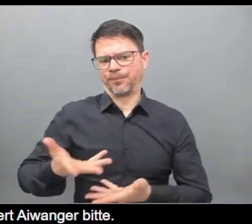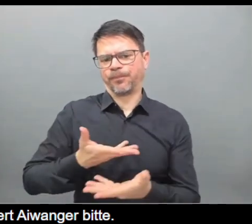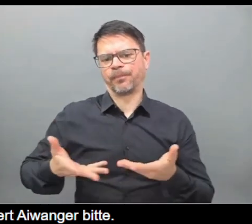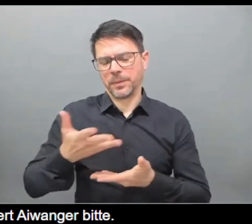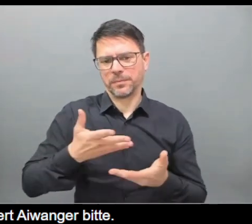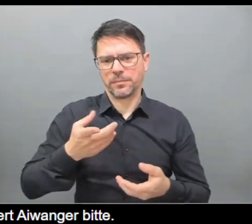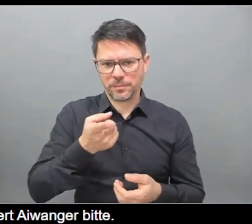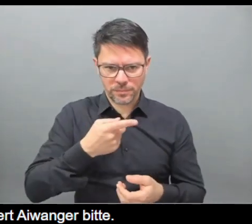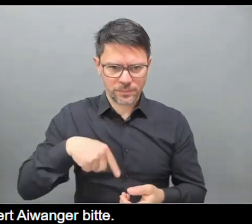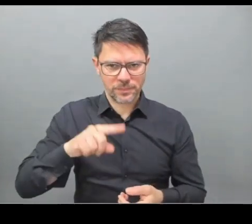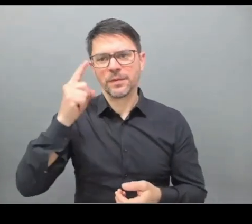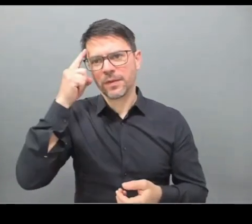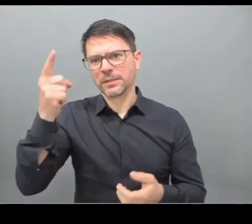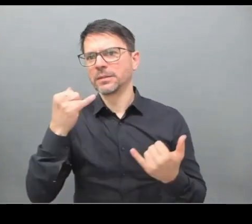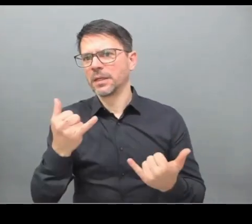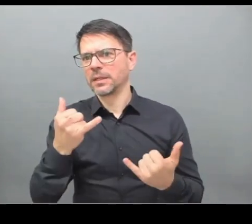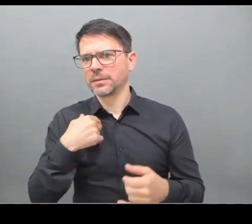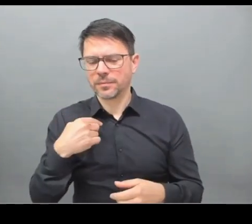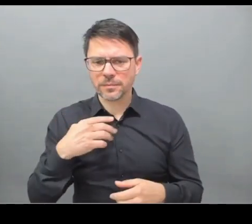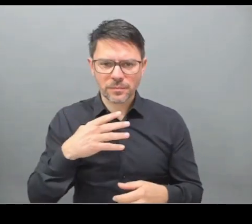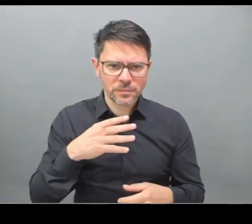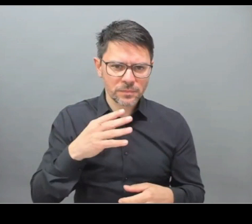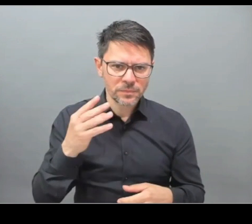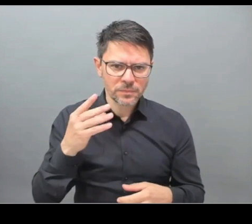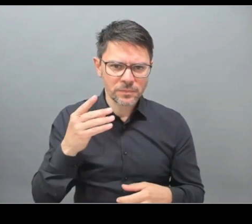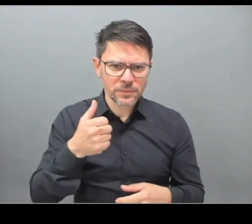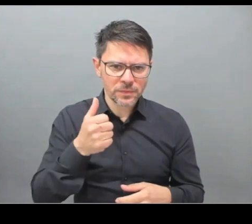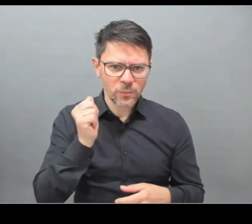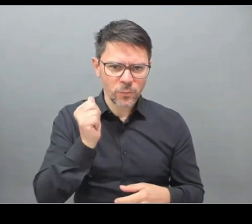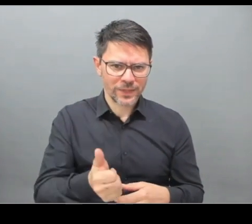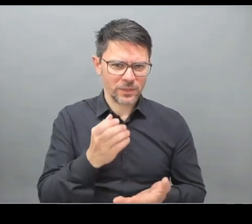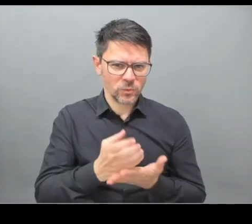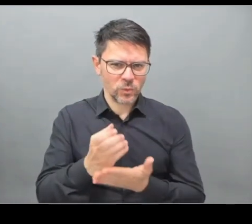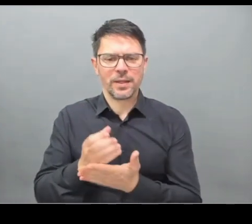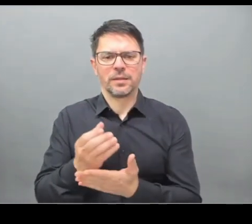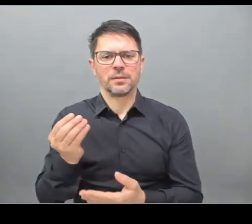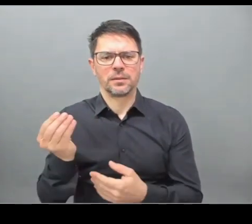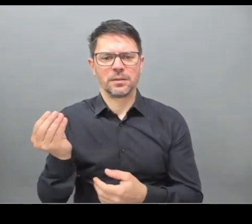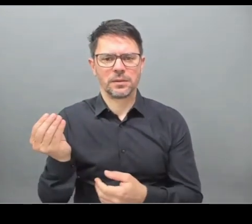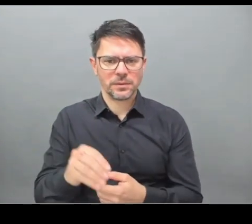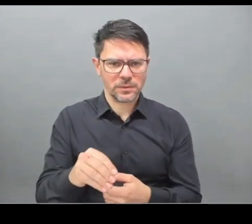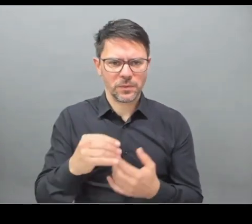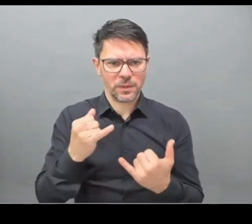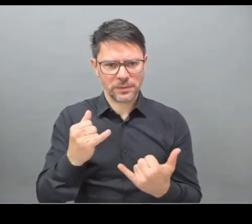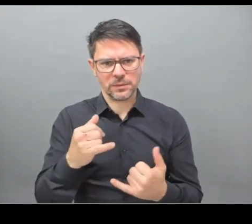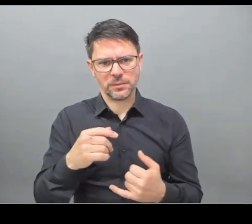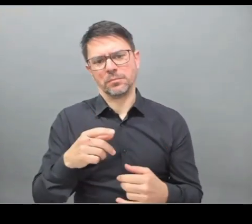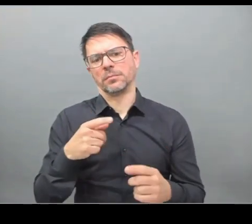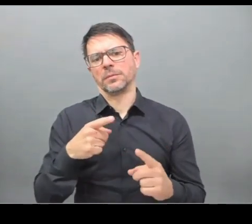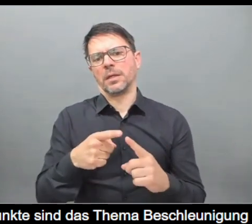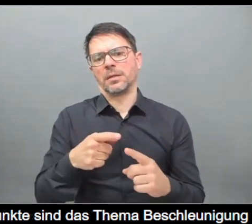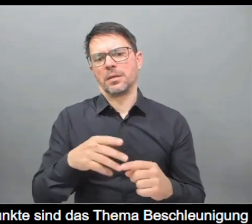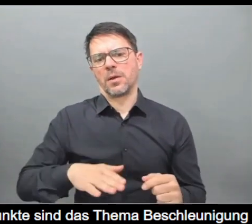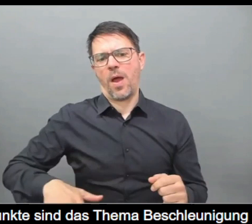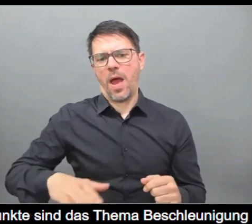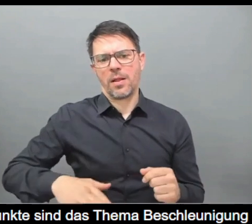Windkraftgebiete ja weiterentwickeln können. Diese Vorrang- und Vorbehaltsgebiete, in denen künftig Windräder errichtet werden